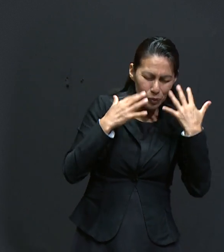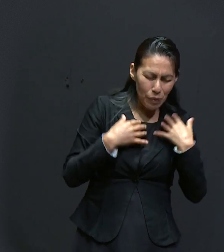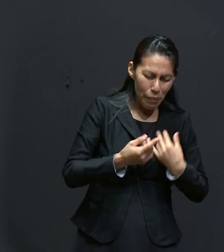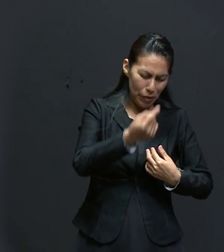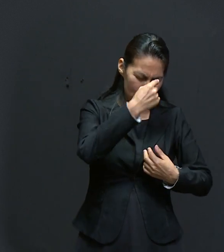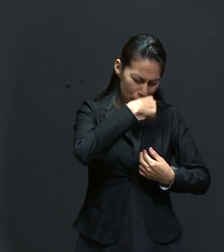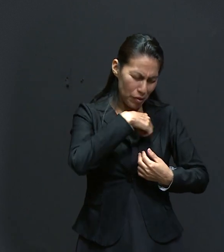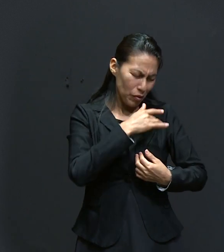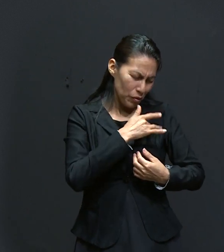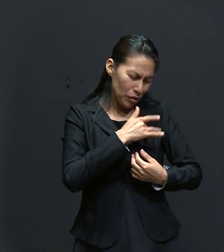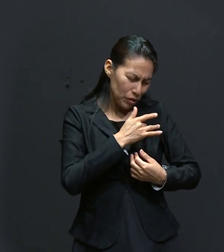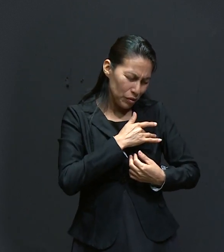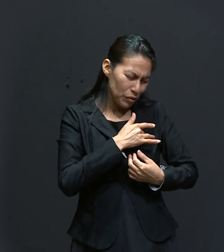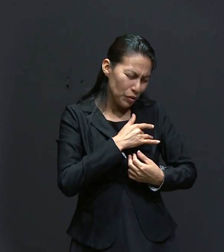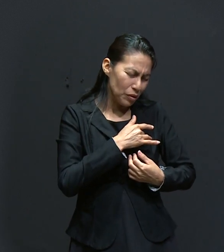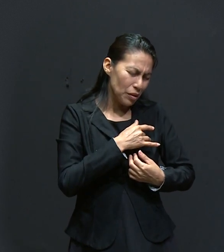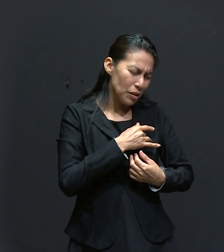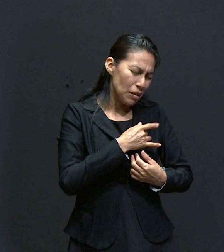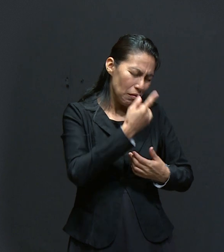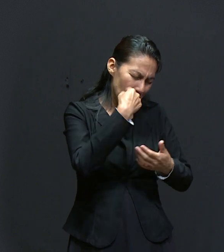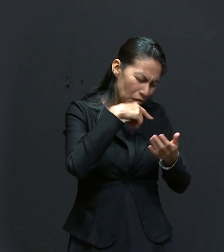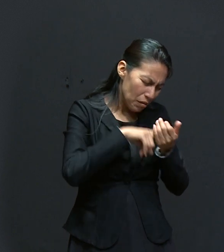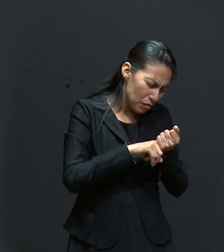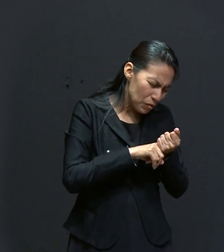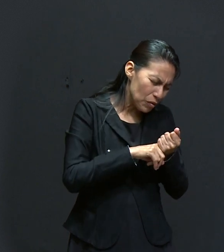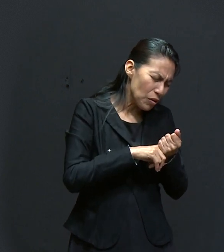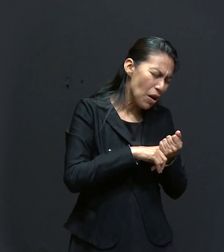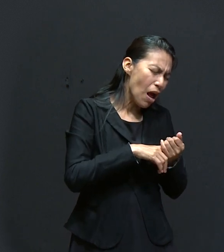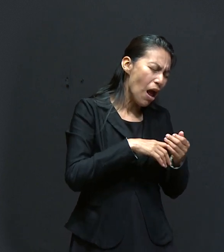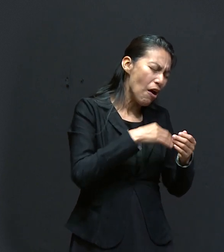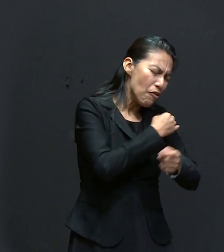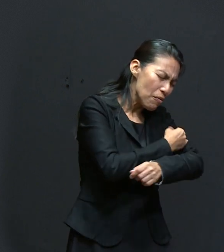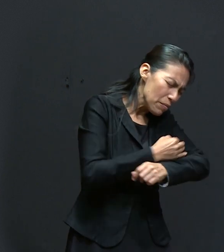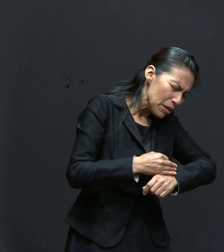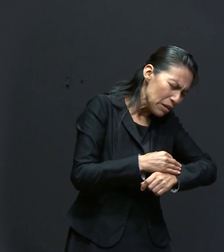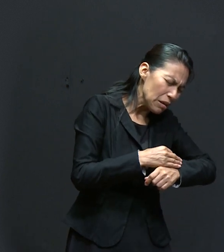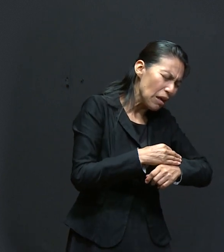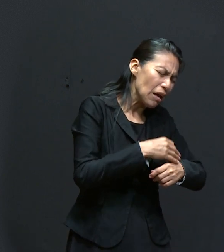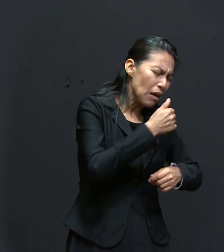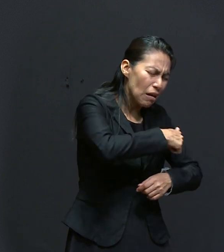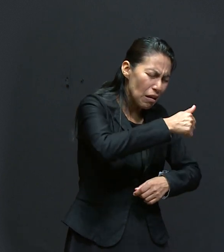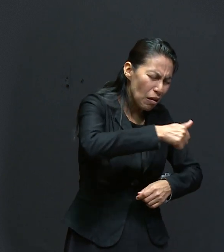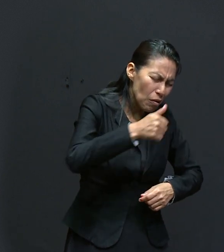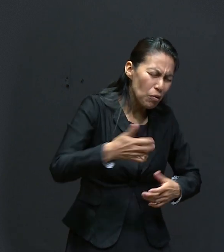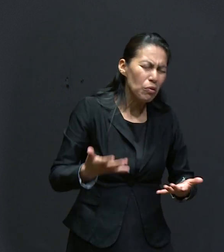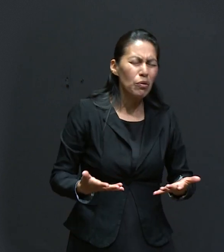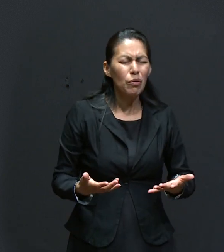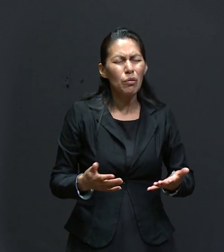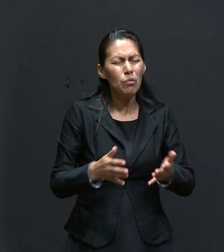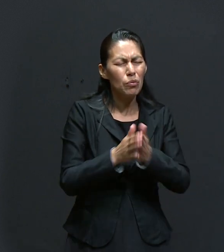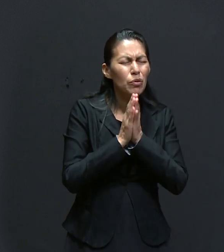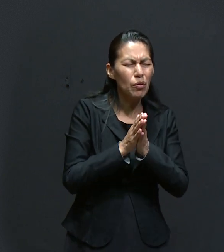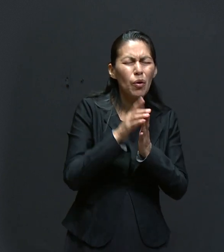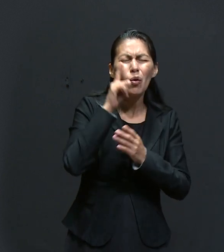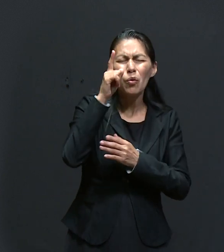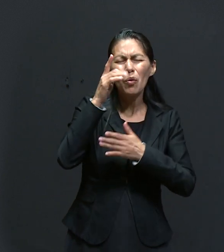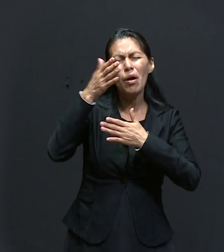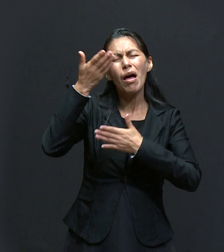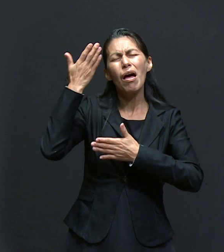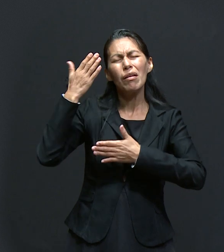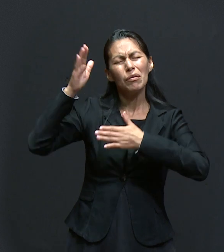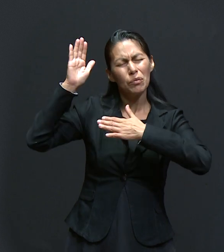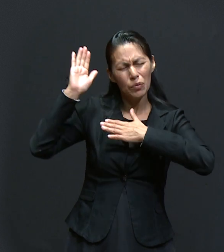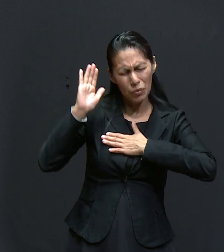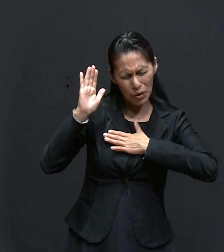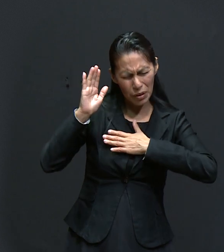porque tú estás al control señor de nuestras vidas porque tú lo has